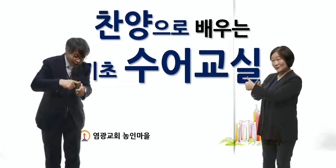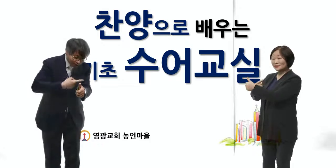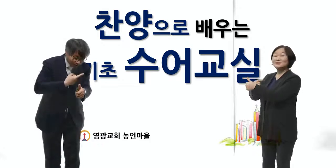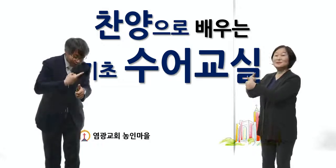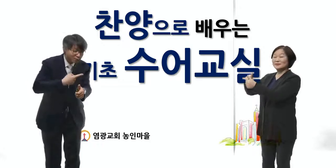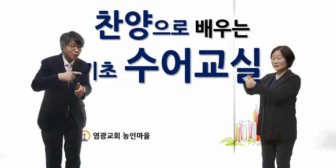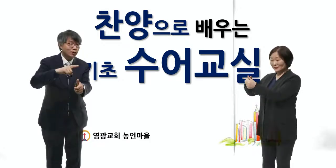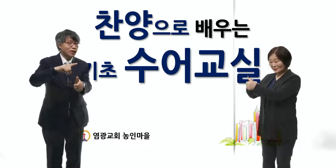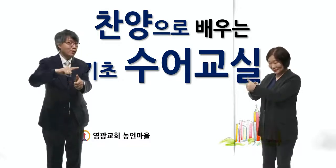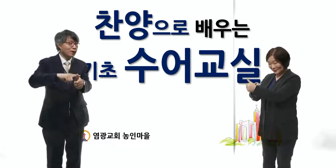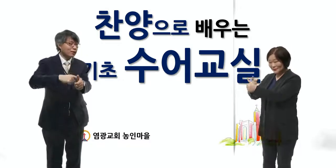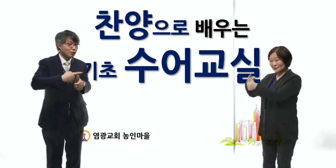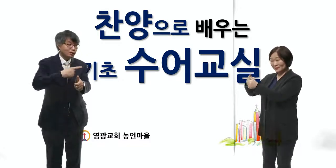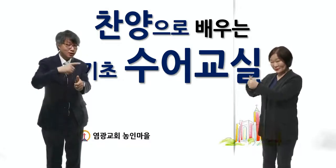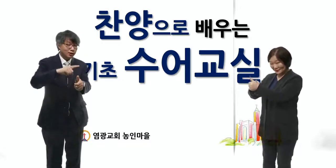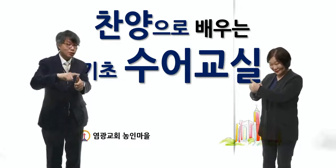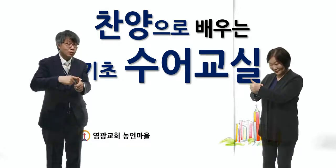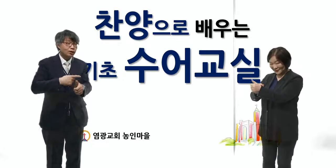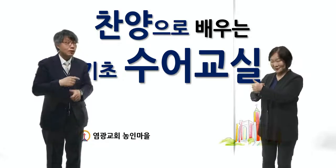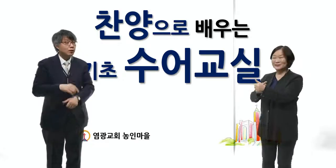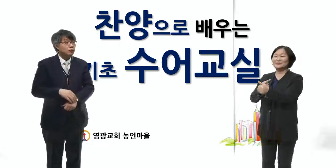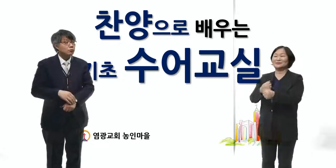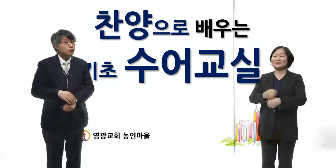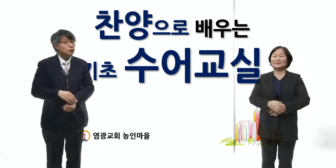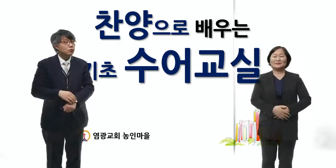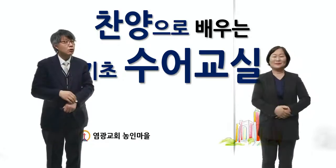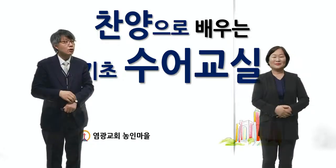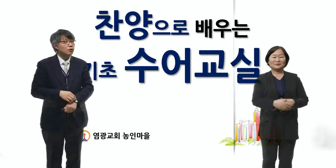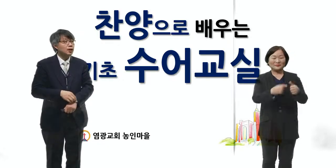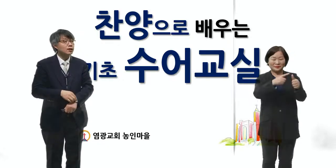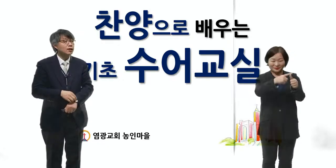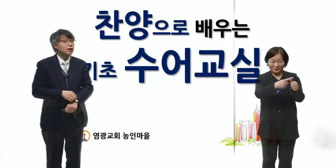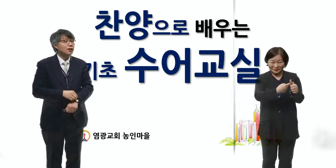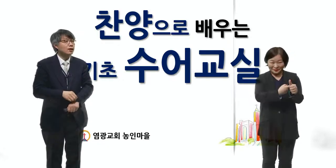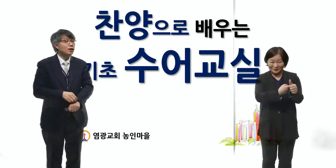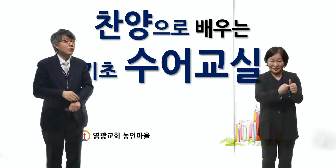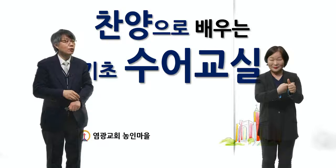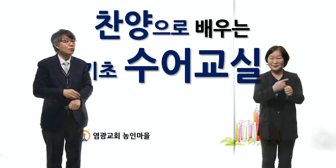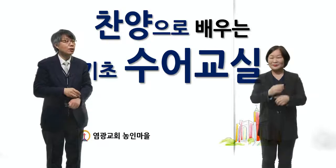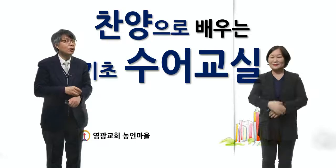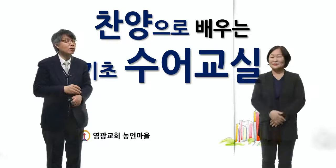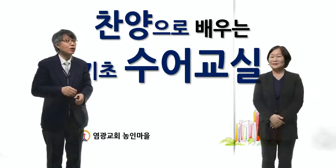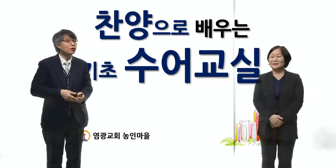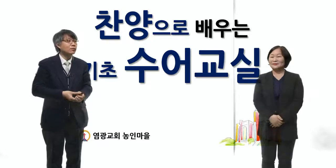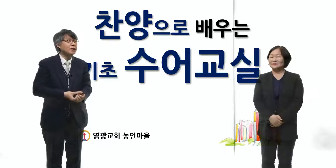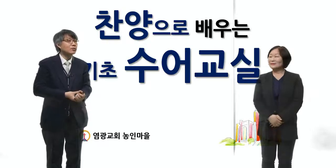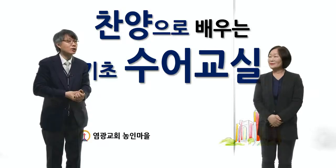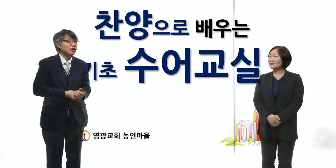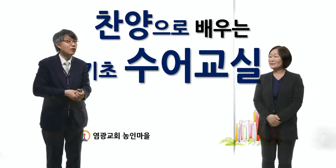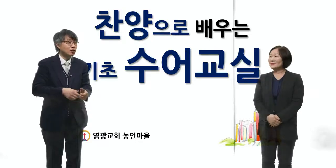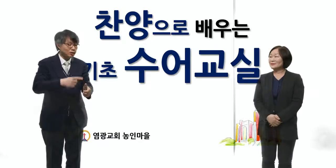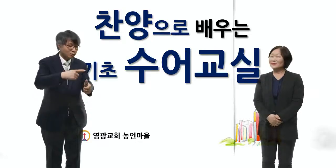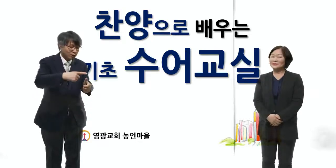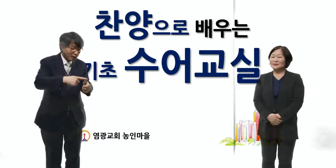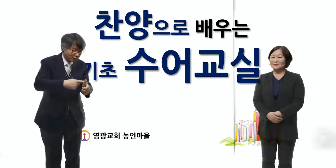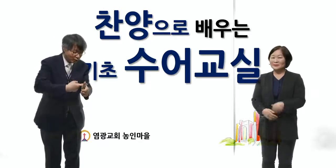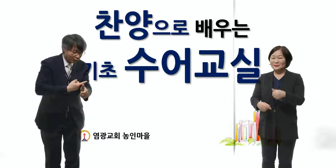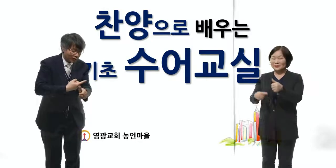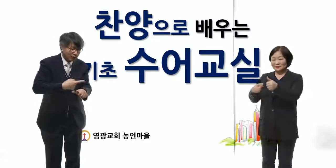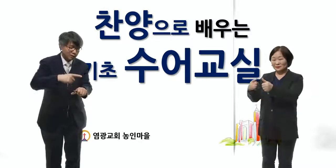이런 느낌으로 이렇게 만져보는 우리 그 초등학교 자연 시간에 이렇게 뭐 이런 것처럼 거 만져보잖아요. 그런 것처럼 이렇게 만져본다고 생각하시면